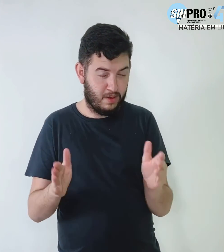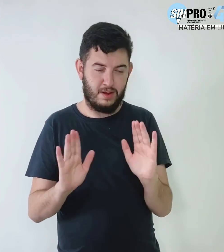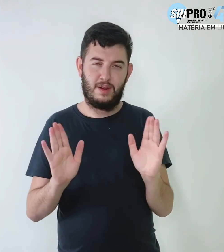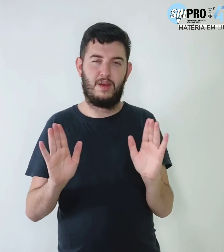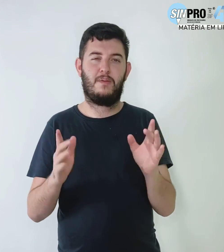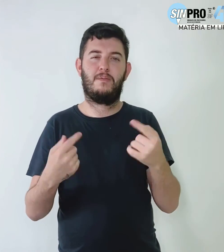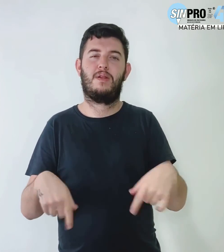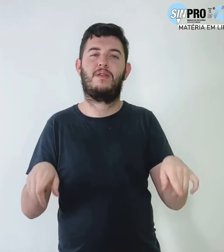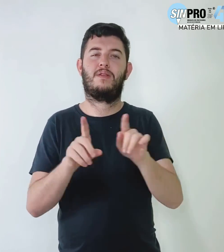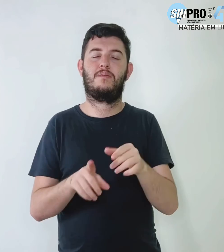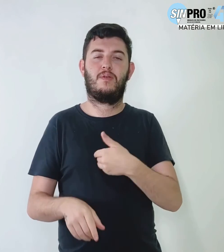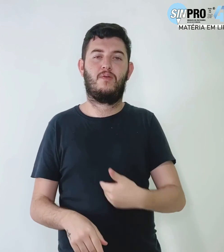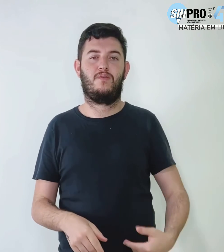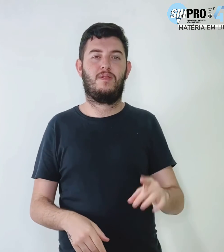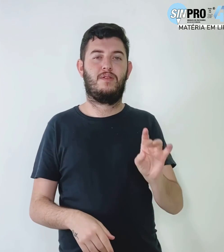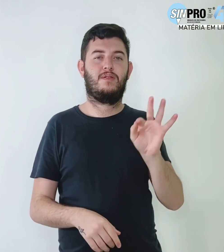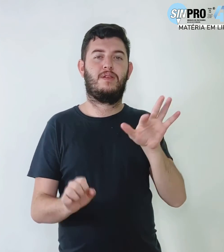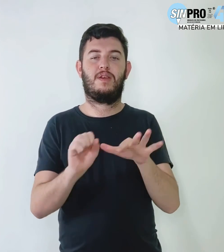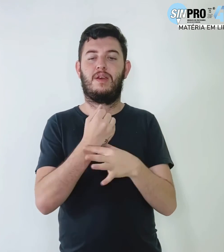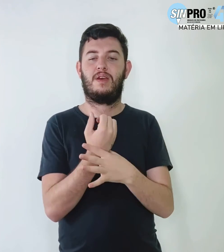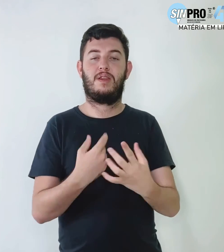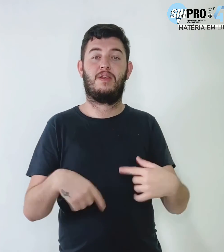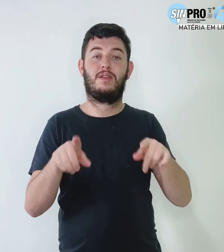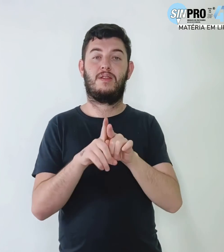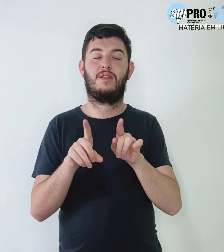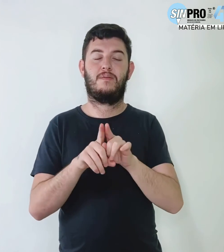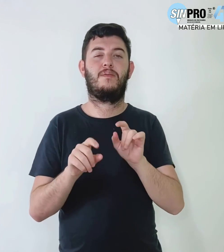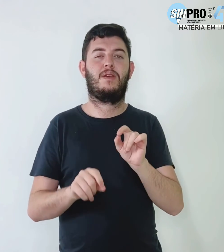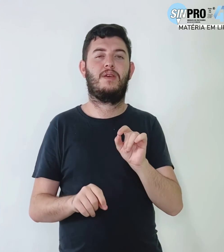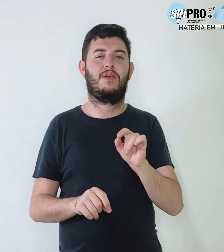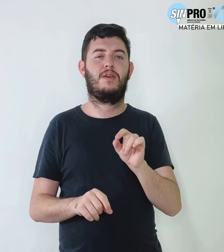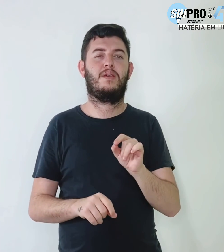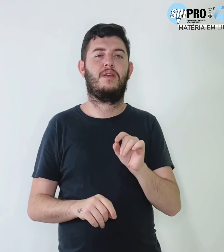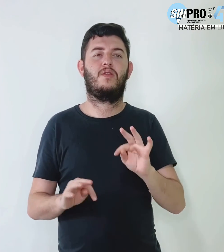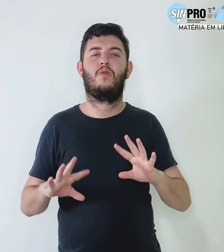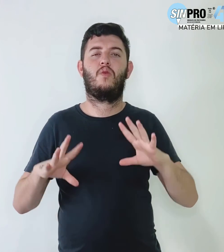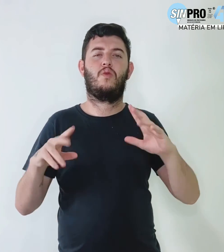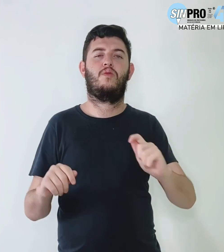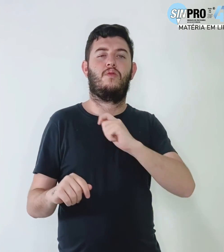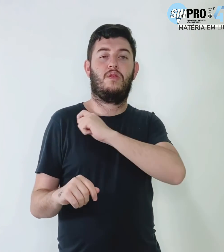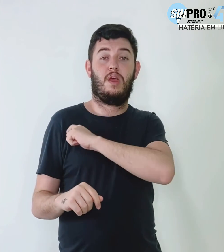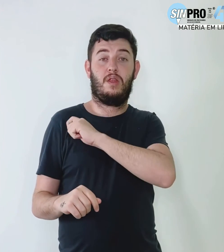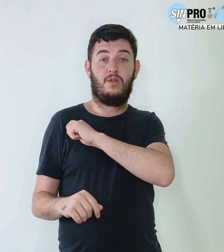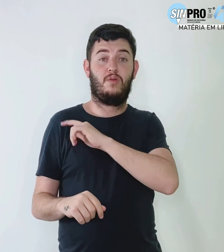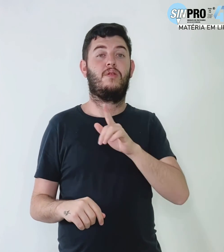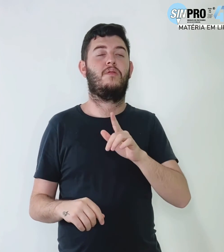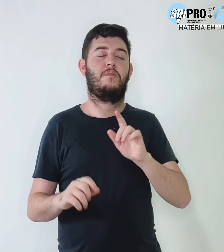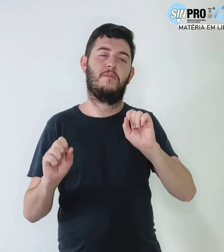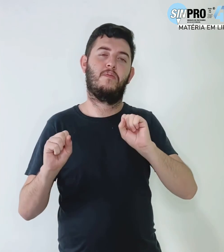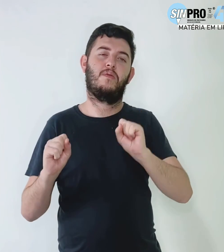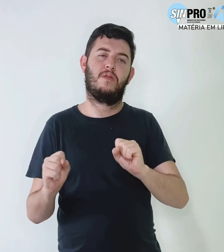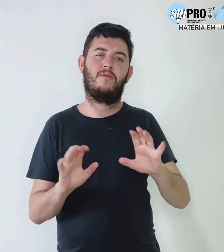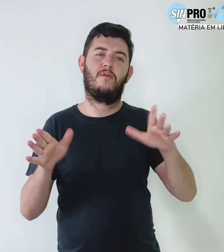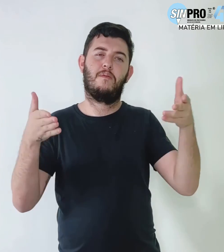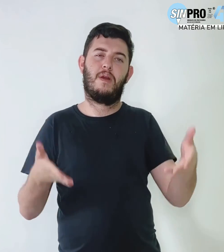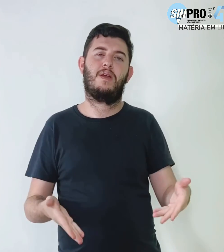semestre. Todavia, é preciso que o GDF garanta também o acesso de todos os estudantes